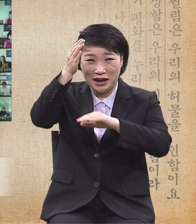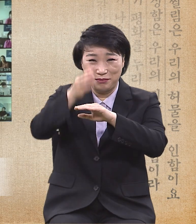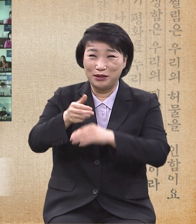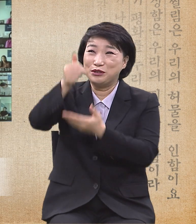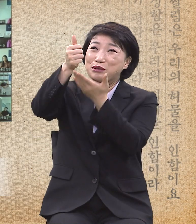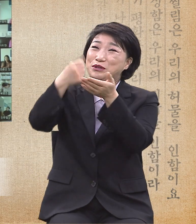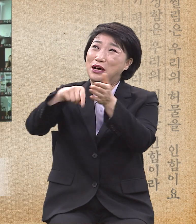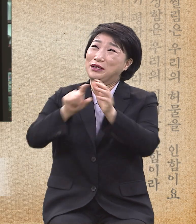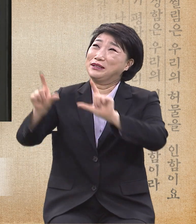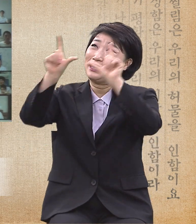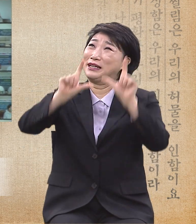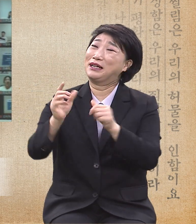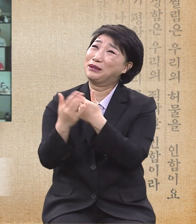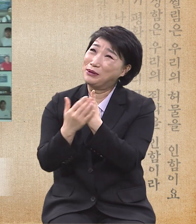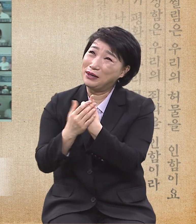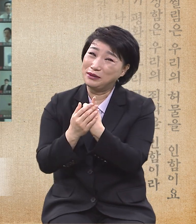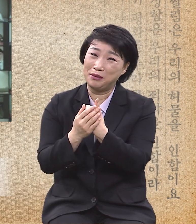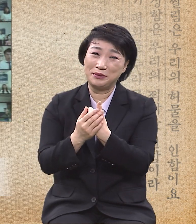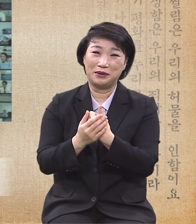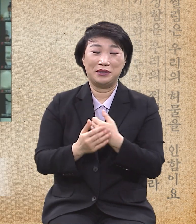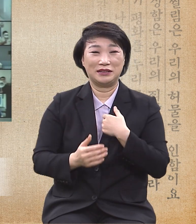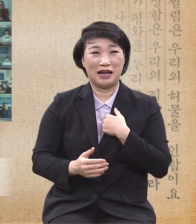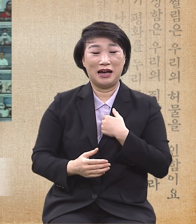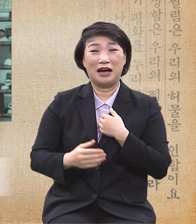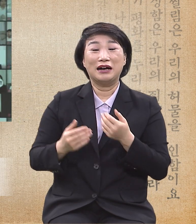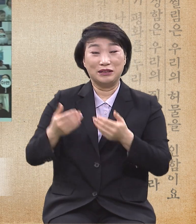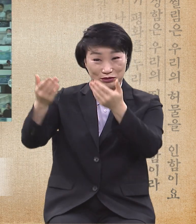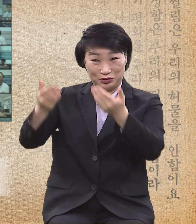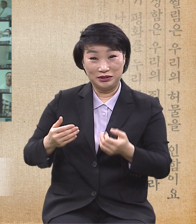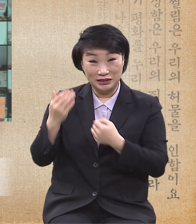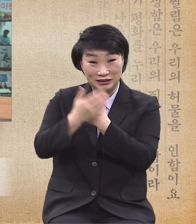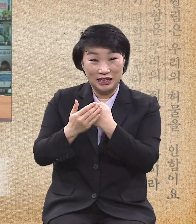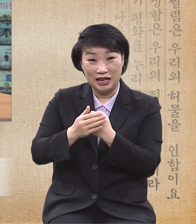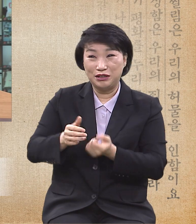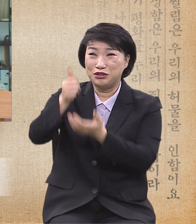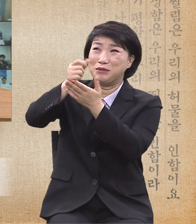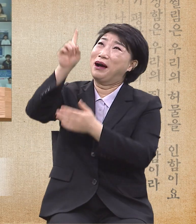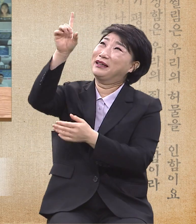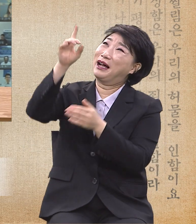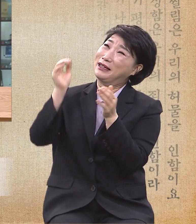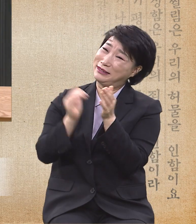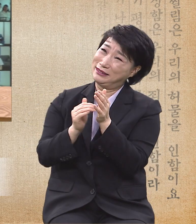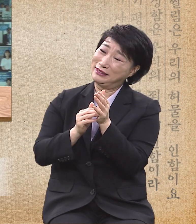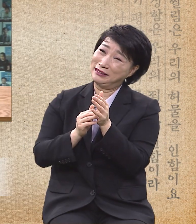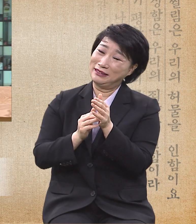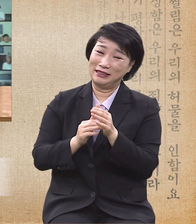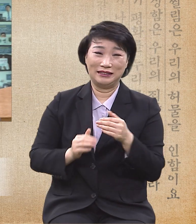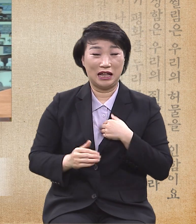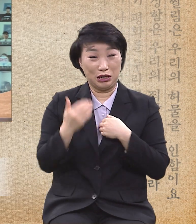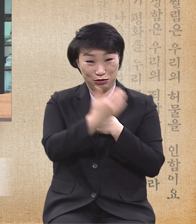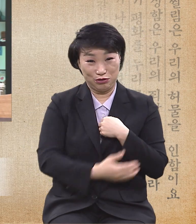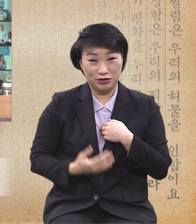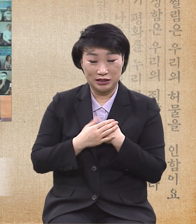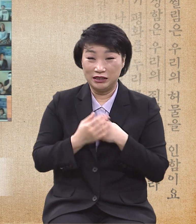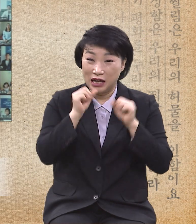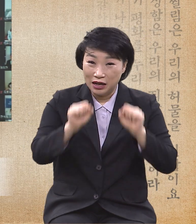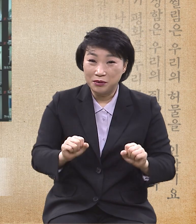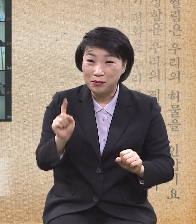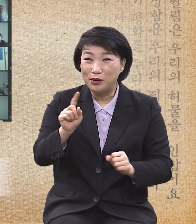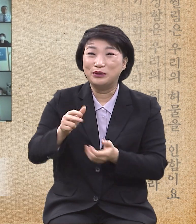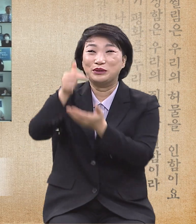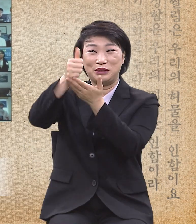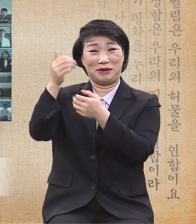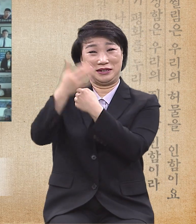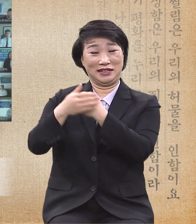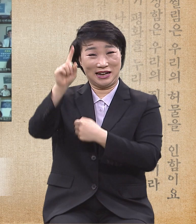주를 위해 살게 도와주시옵시고 내게 베푸신 은혜는 주님밖에 없습니다. 내 육신이 사는 것도 주님